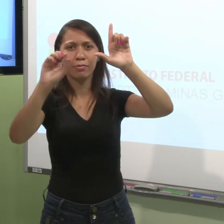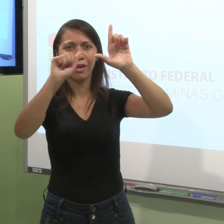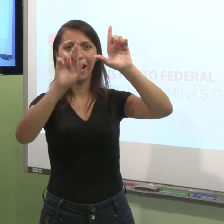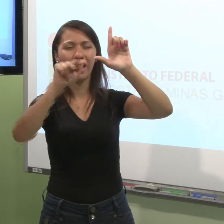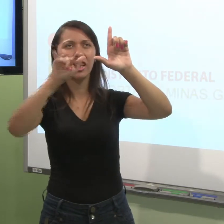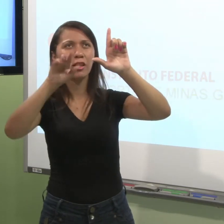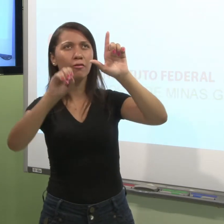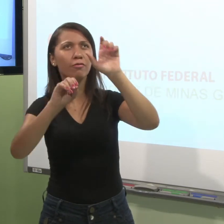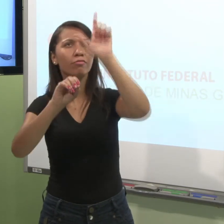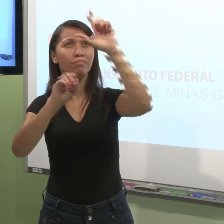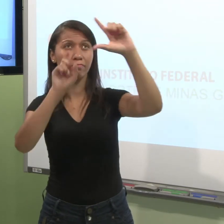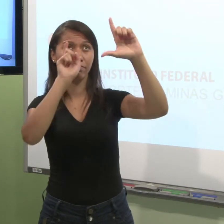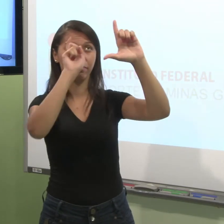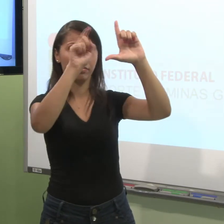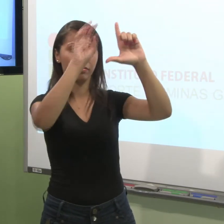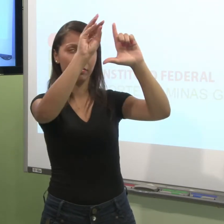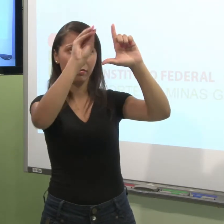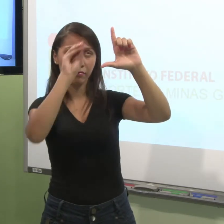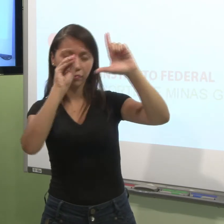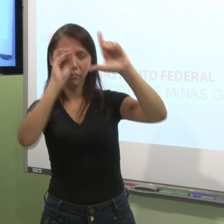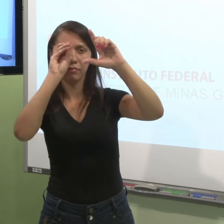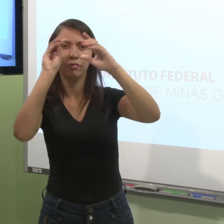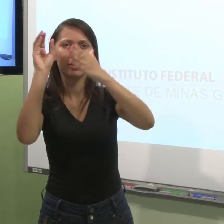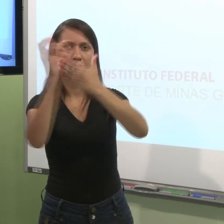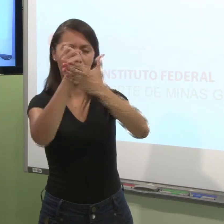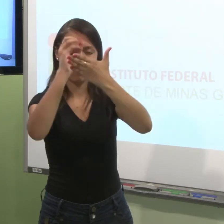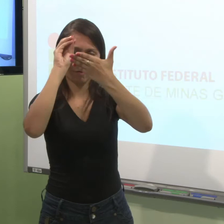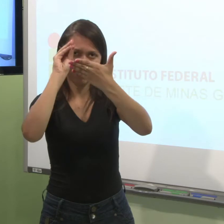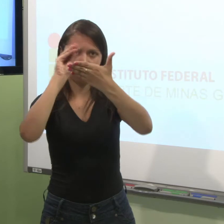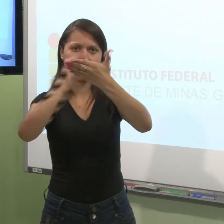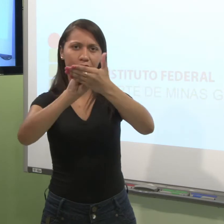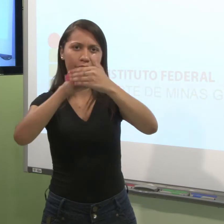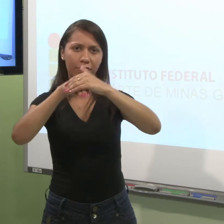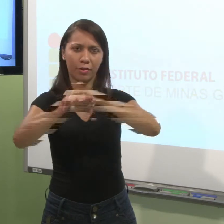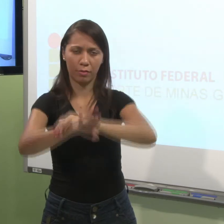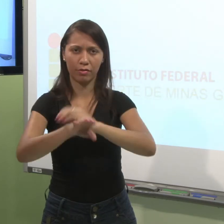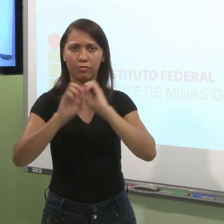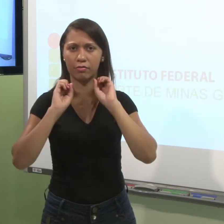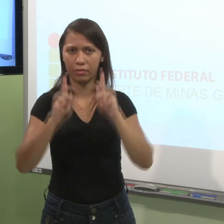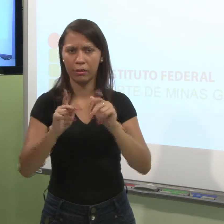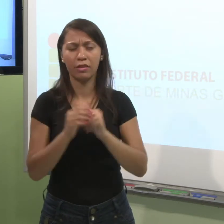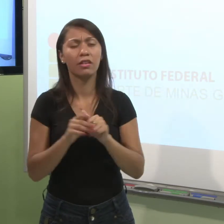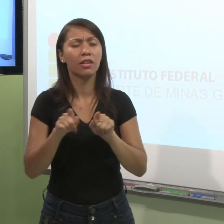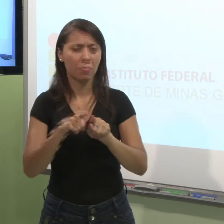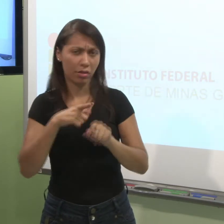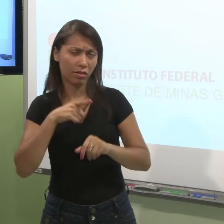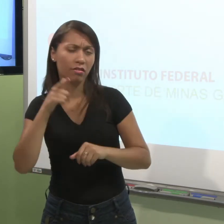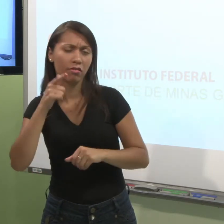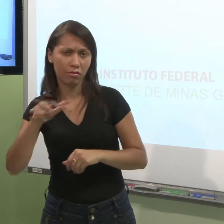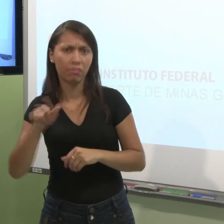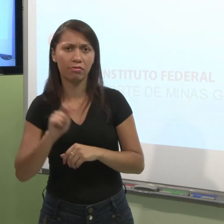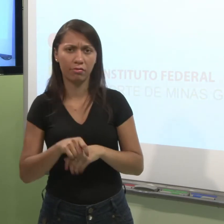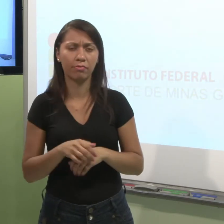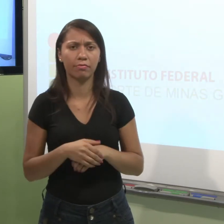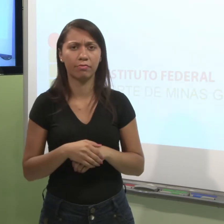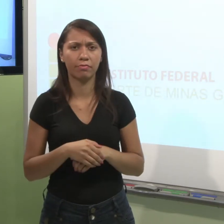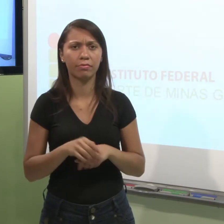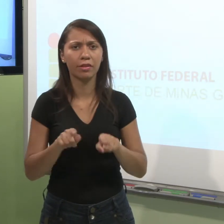e clicar na opção Salvar. A outra forma de salvar sua planilha, através do teclado.